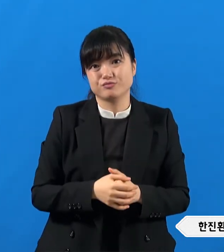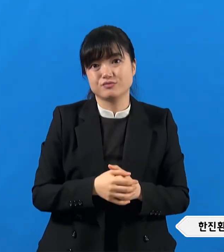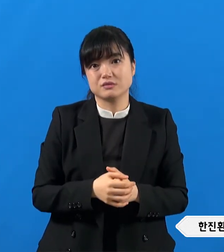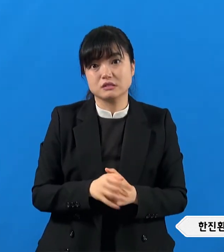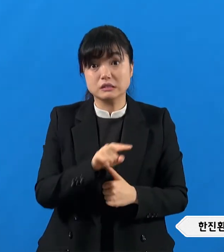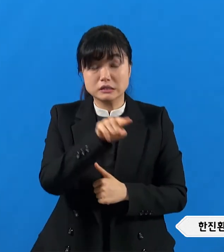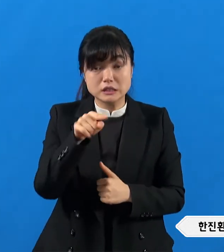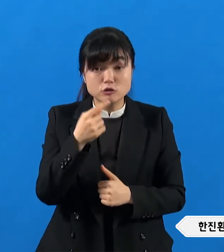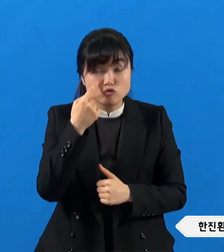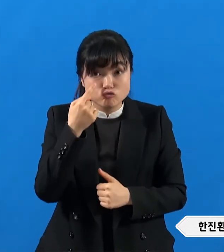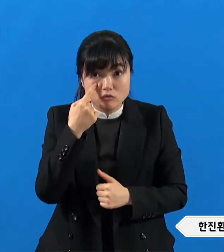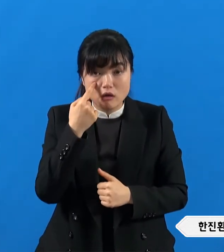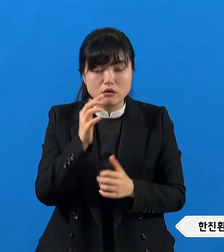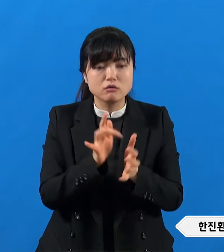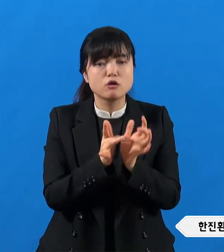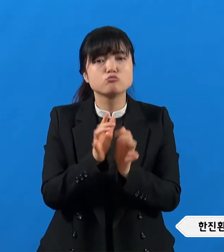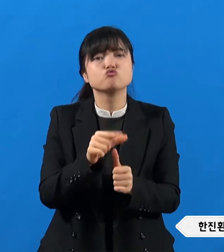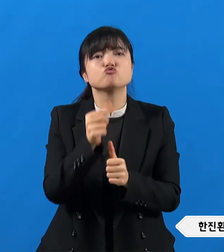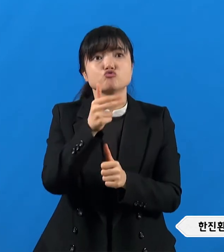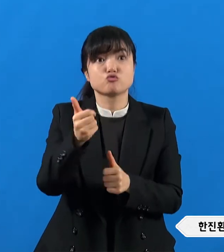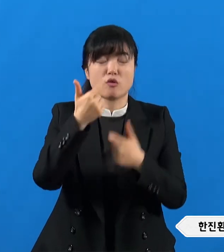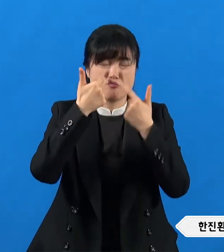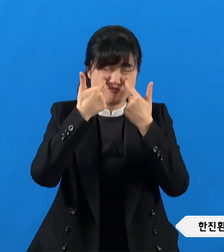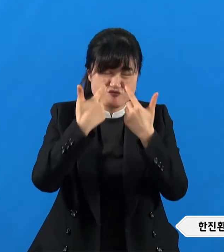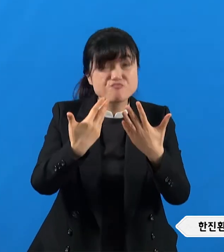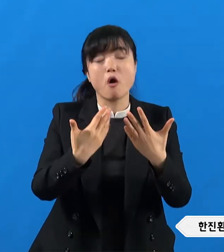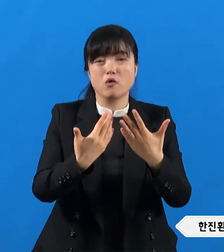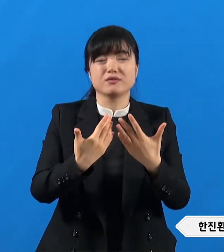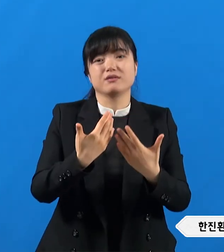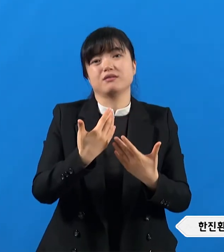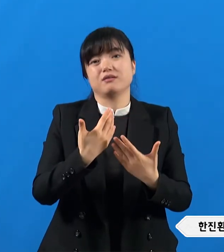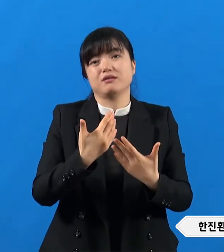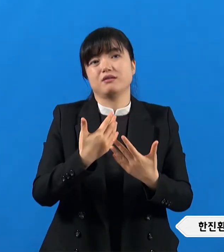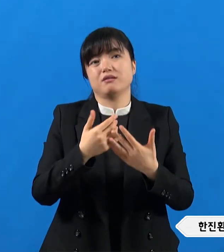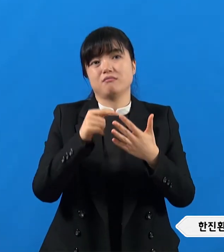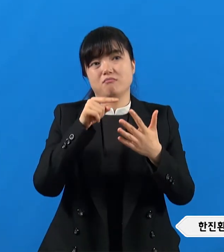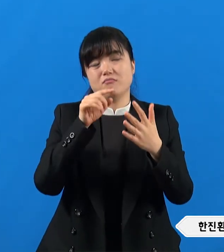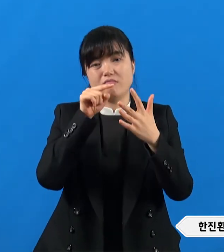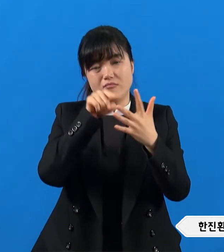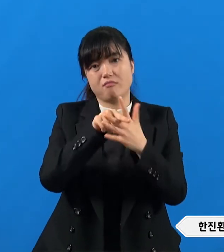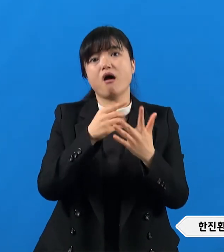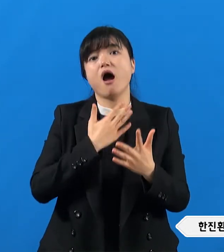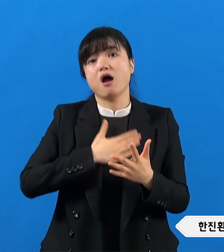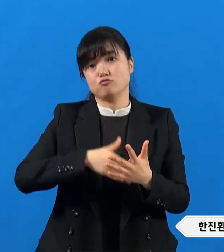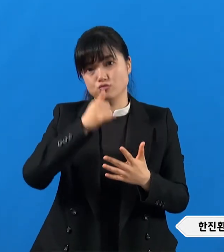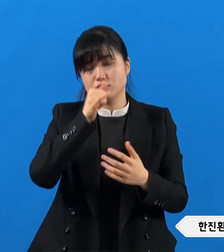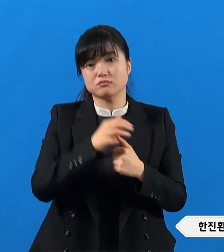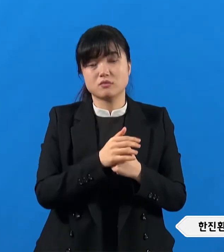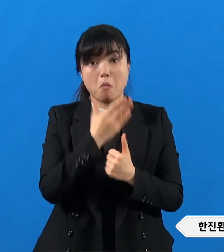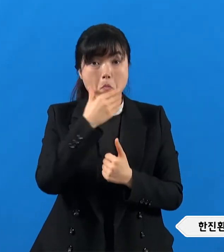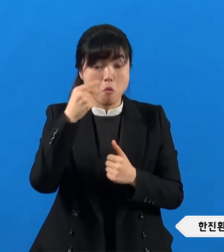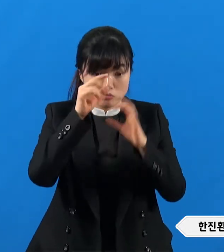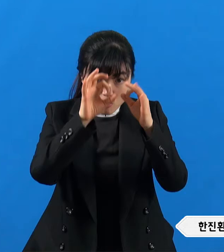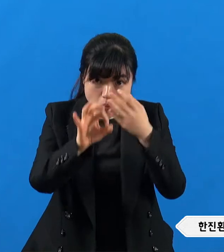눈에는 예수님이 구주인 것이 너무나도 분명히 보였습니다. 그래서 우리가 복음서